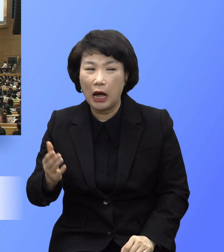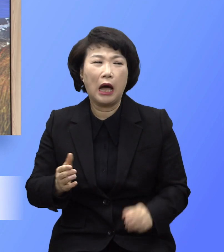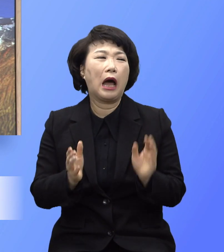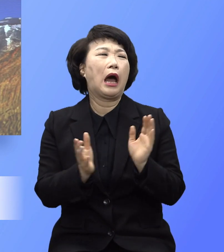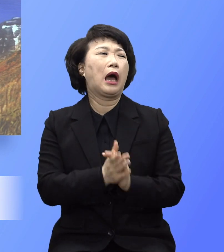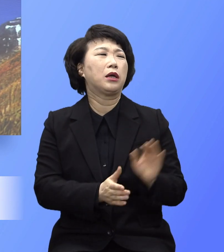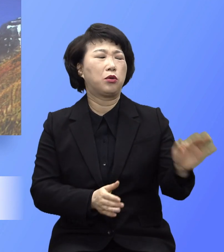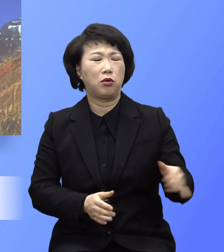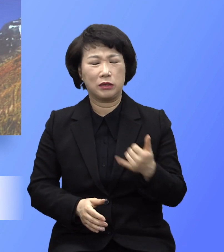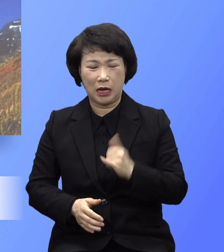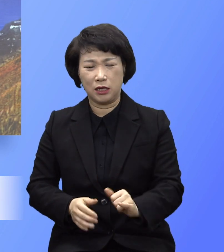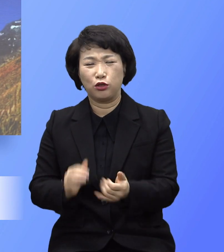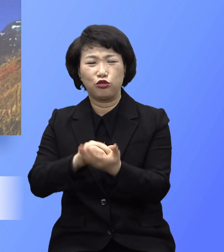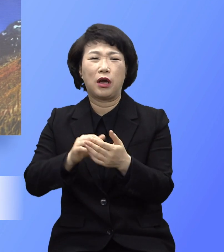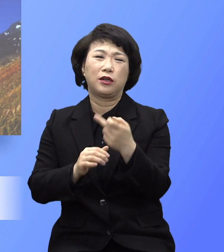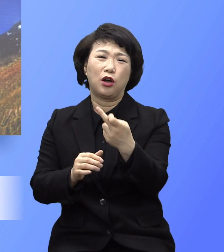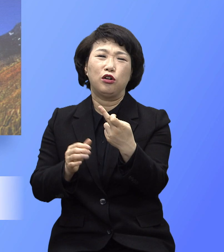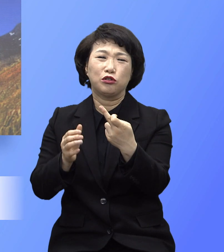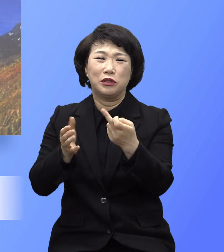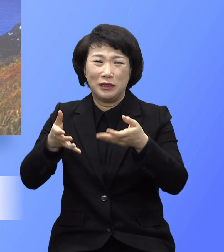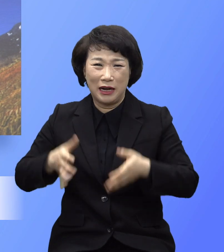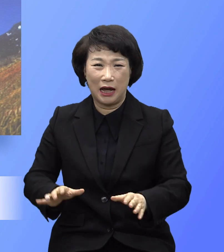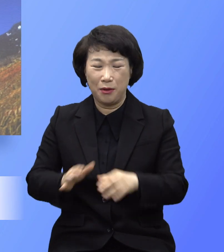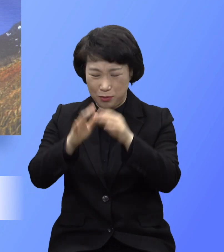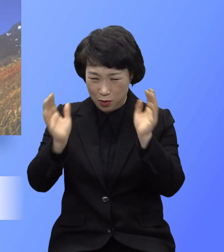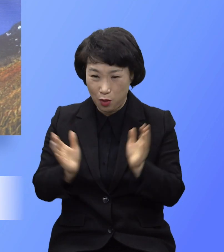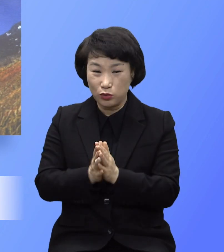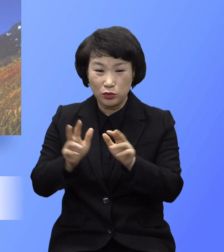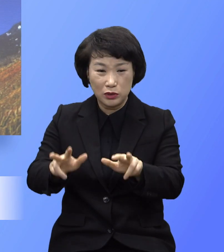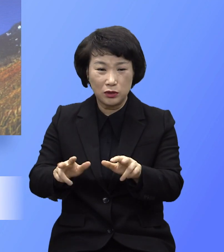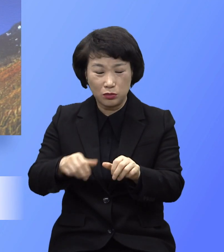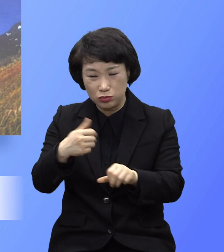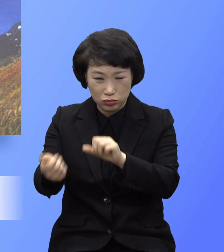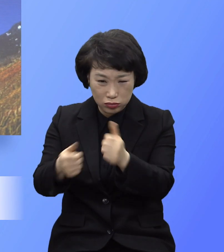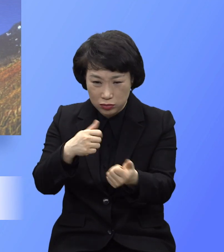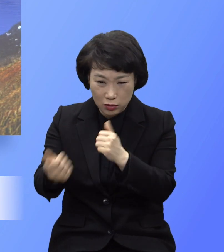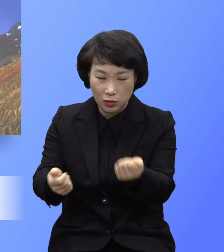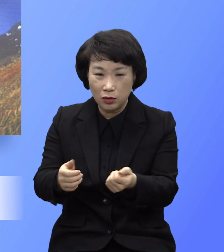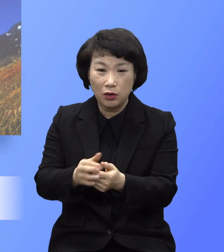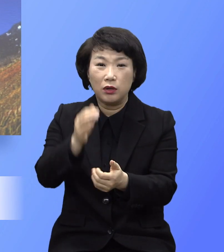12명이었었는데 12명이 다 죽고 하나 남았대.